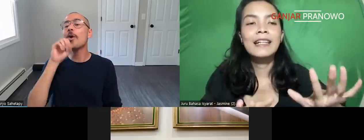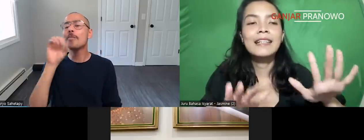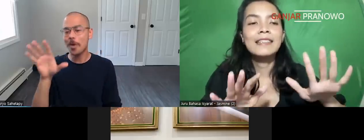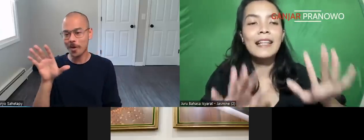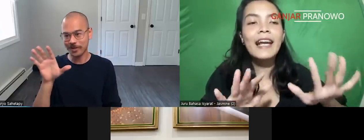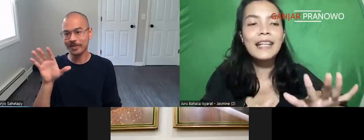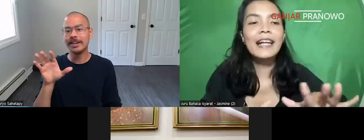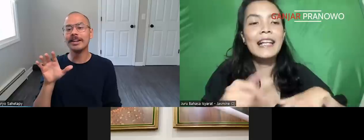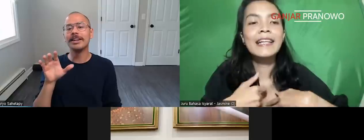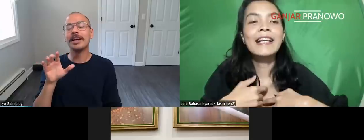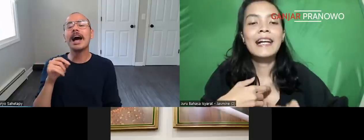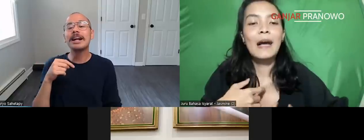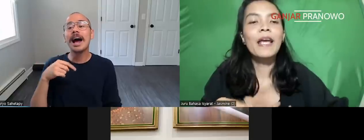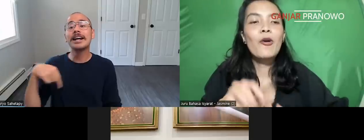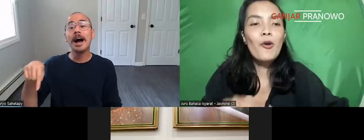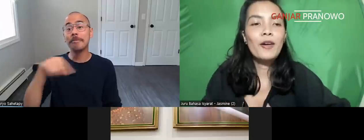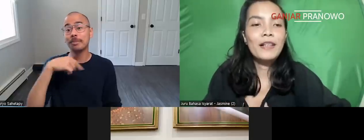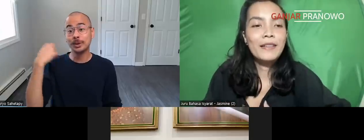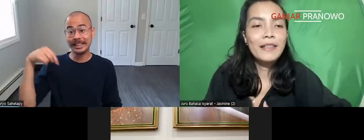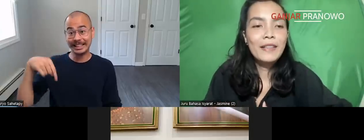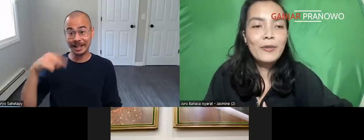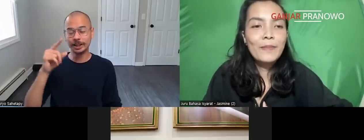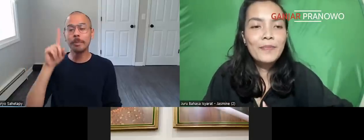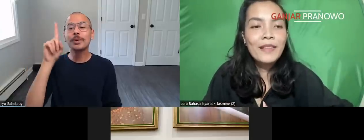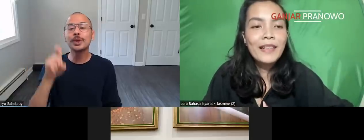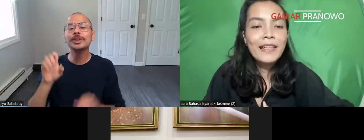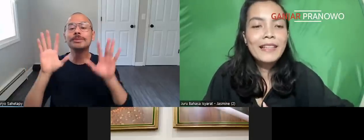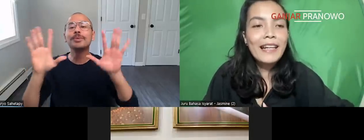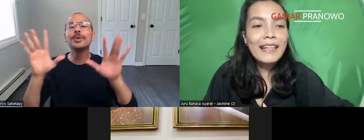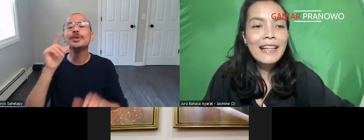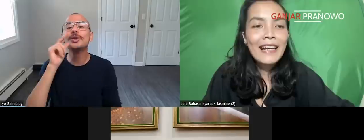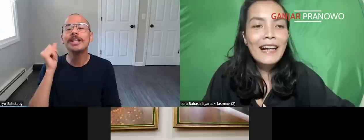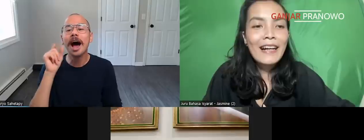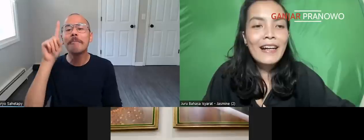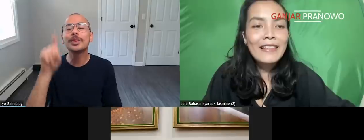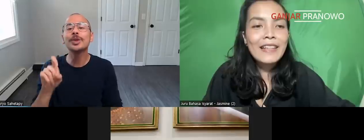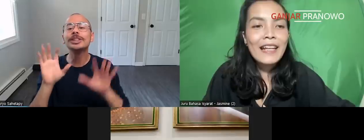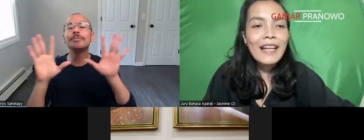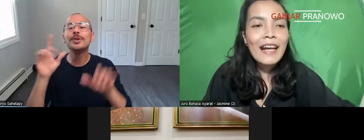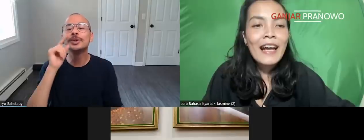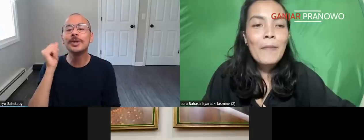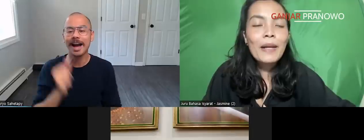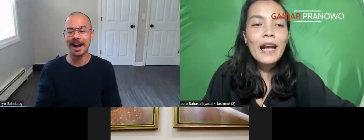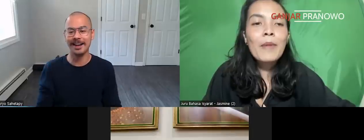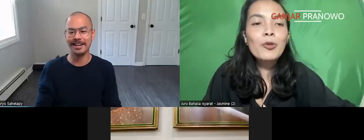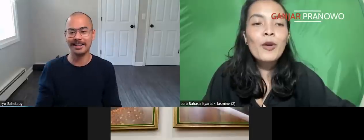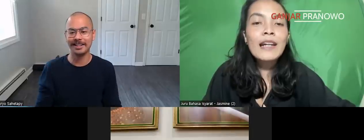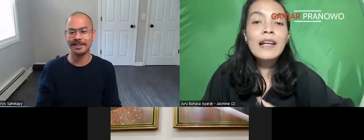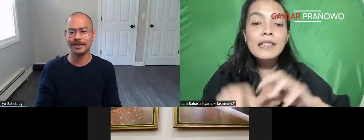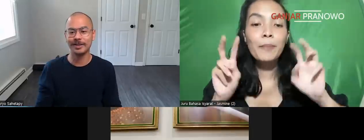tenang santai aja nanti kami yang ngomong dan Terata